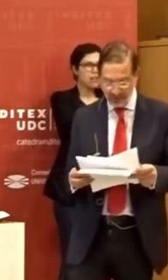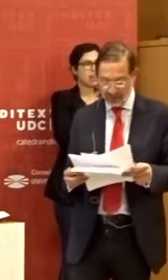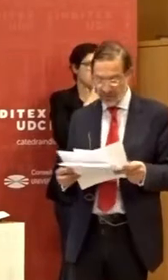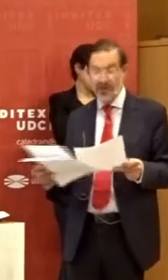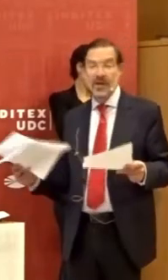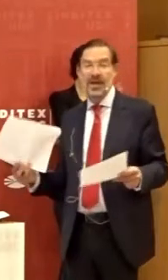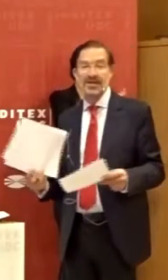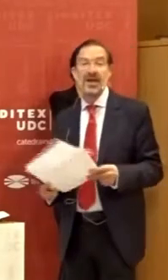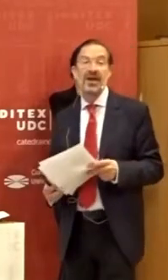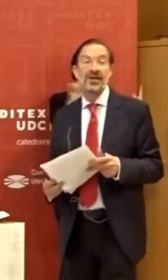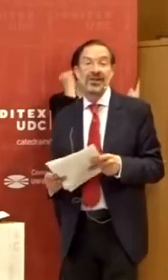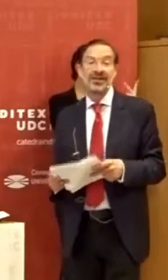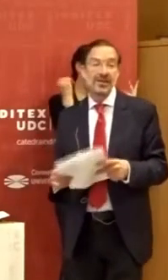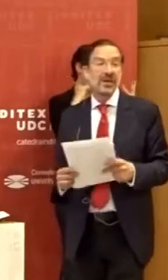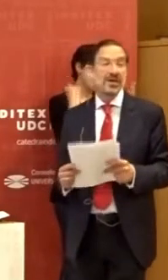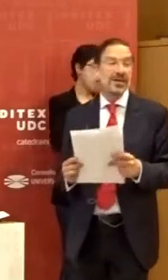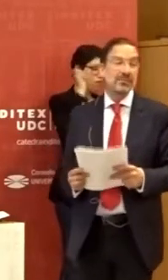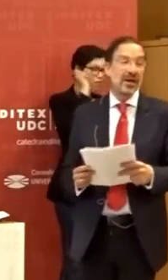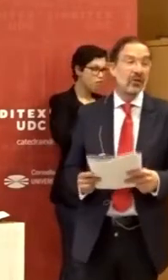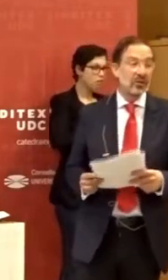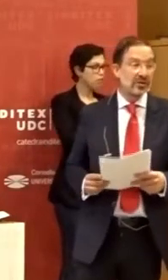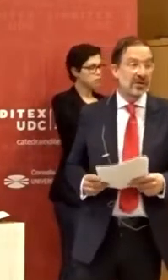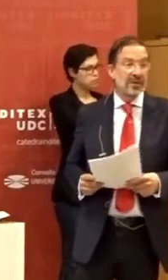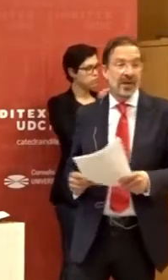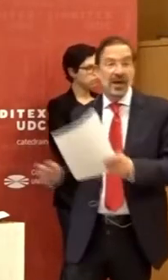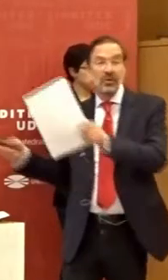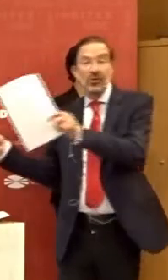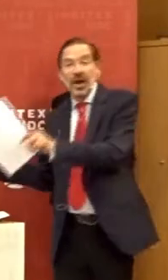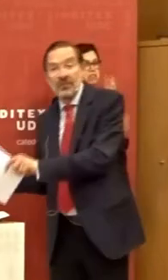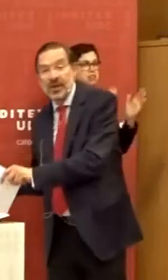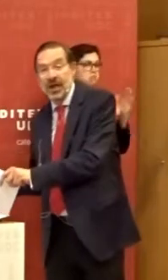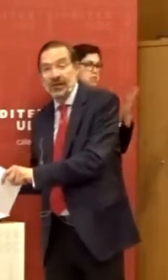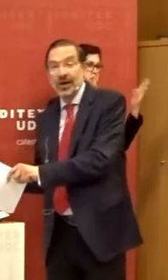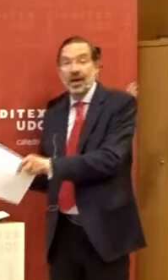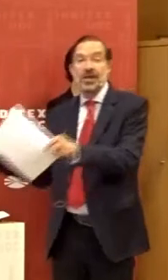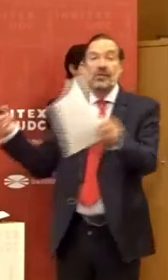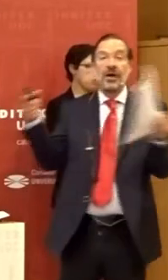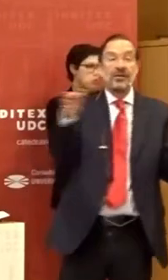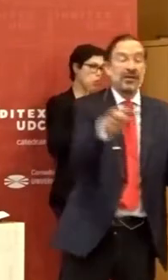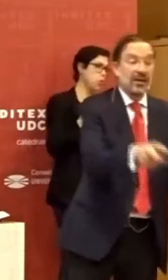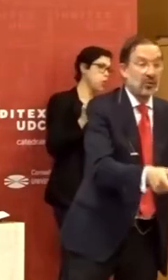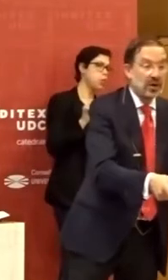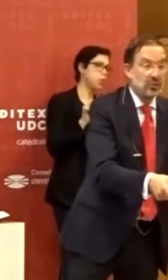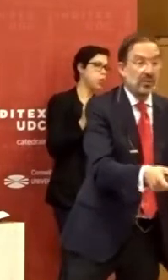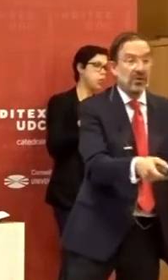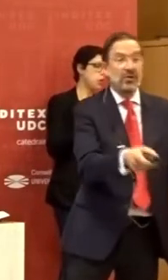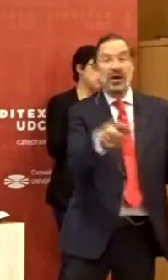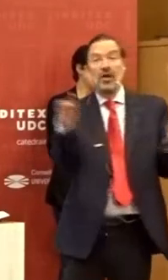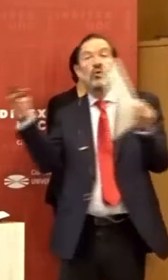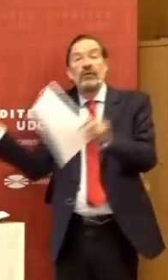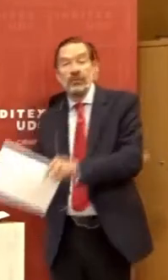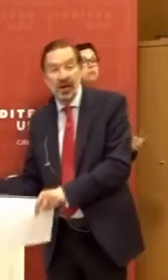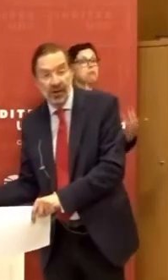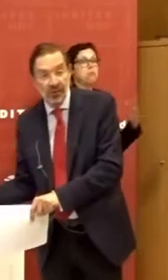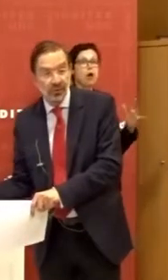la infracción, está entre 3.000 y 6.000 euros. En cambio, la medida alternativa de dar una subvención